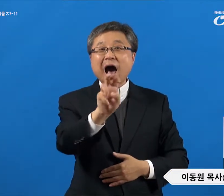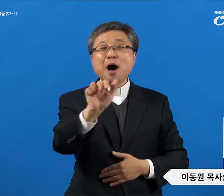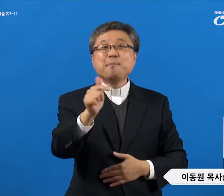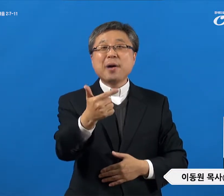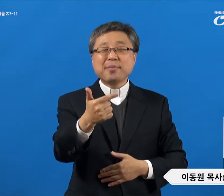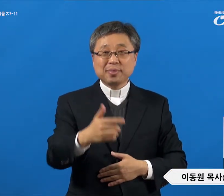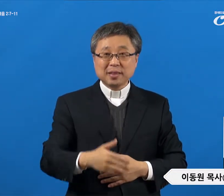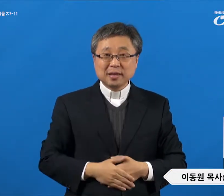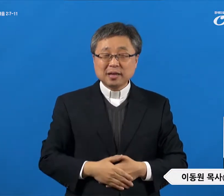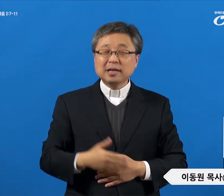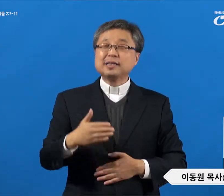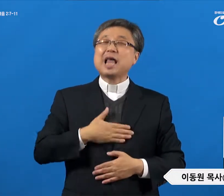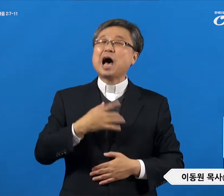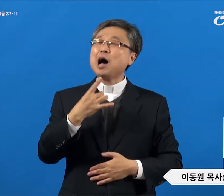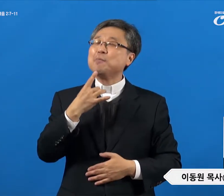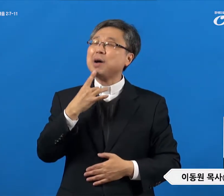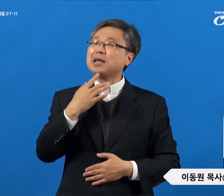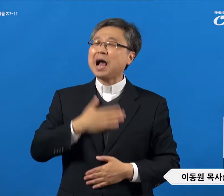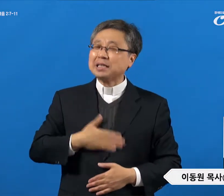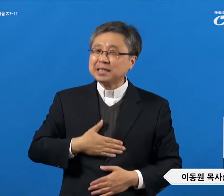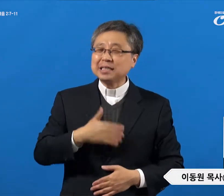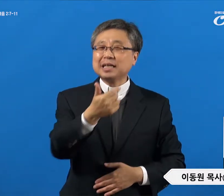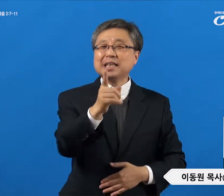나만 알지 나아만을 아나. 나아만.